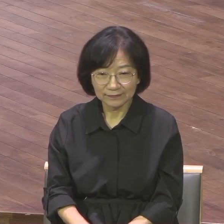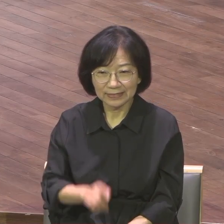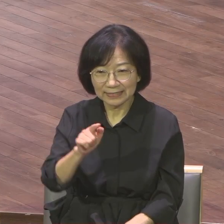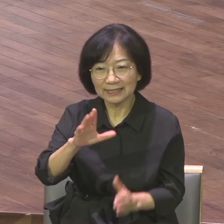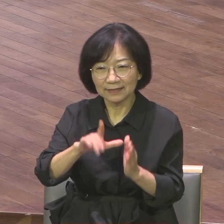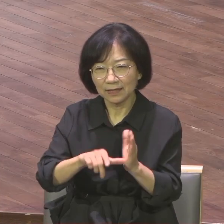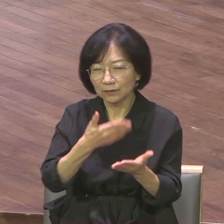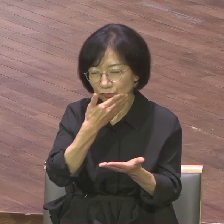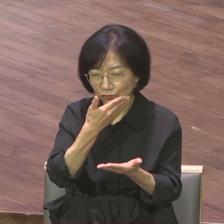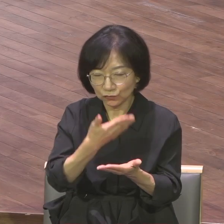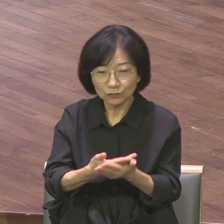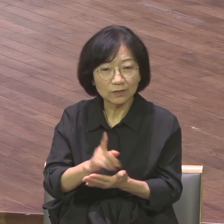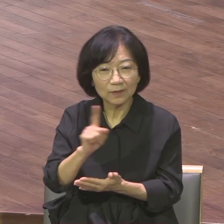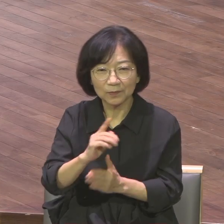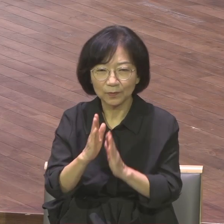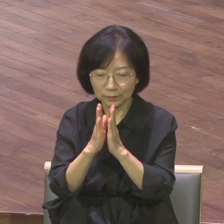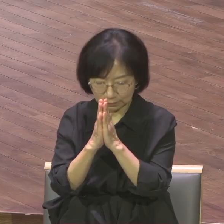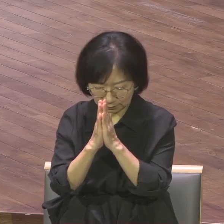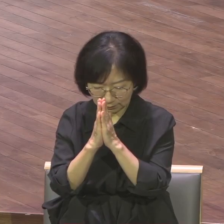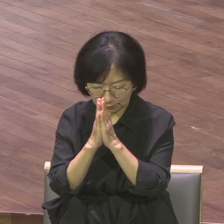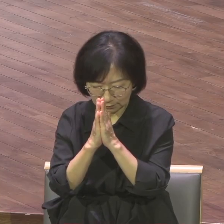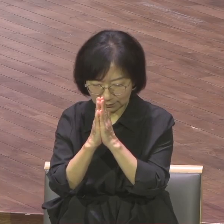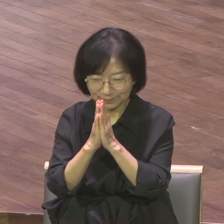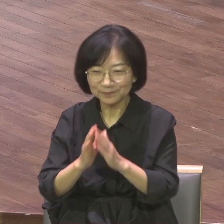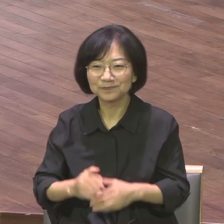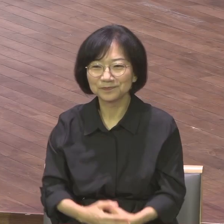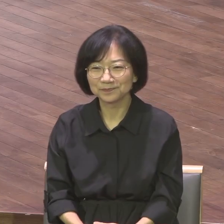바로 기도입니다. 기도.